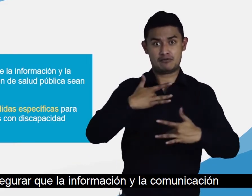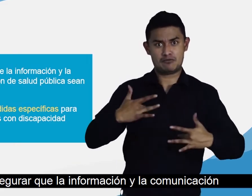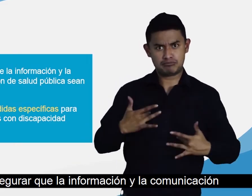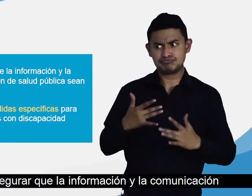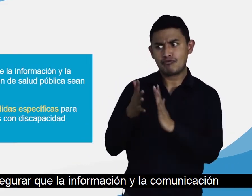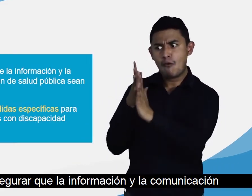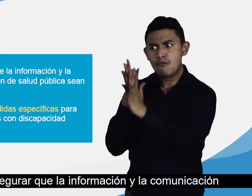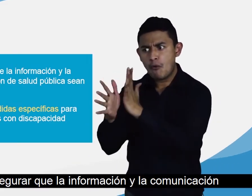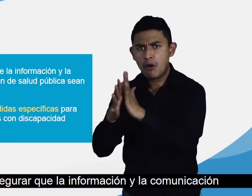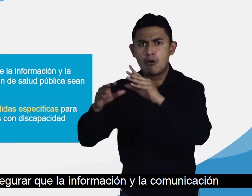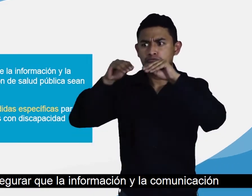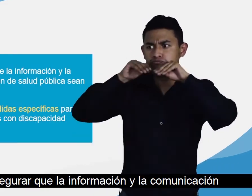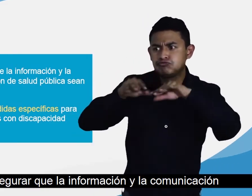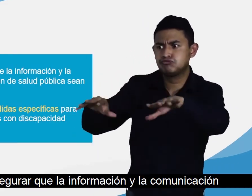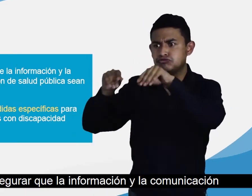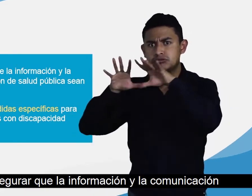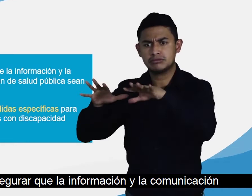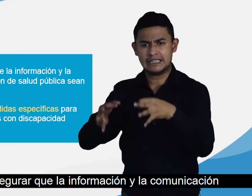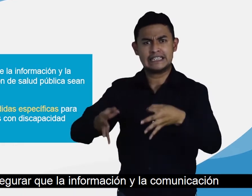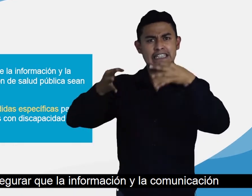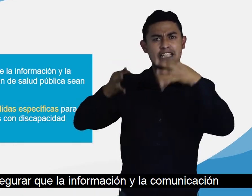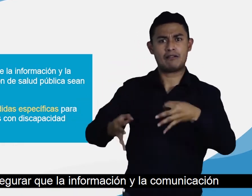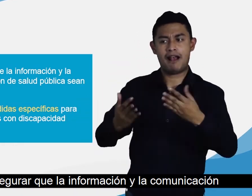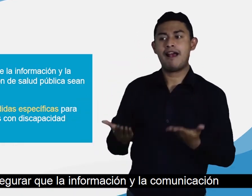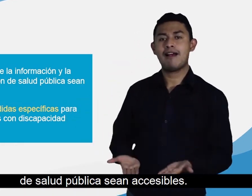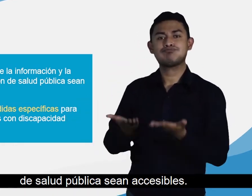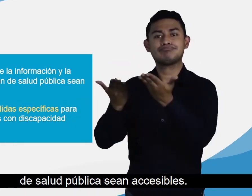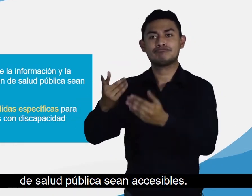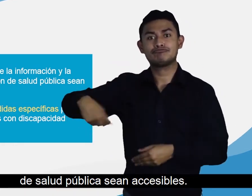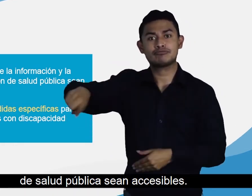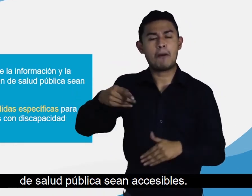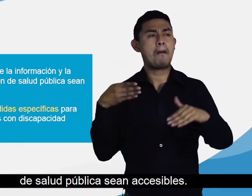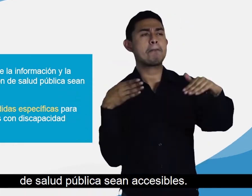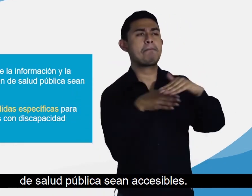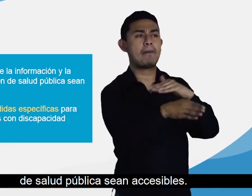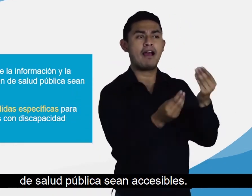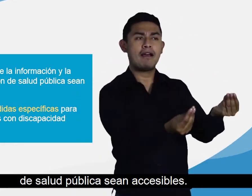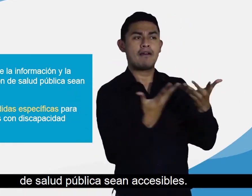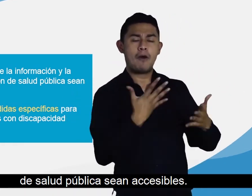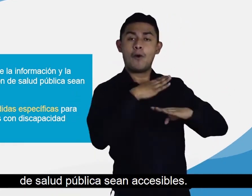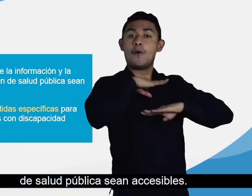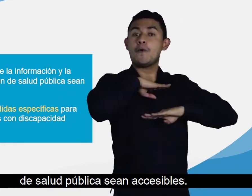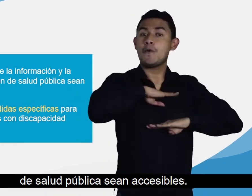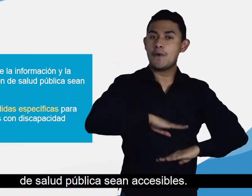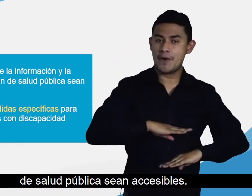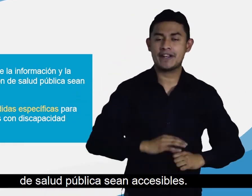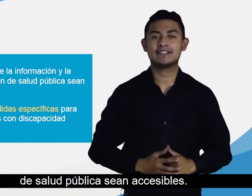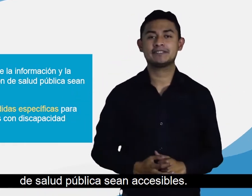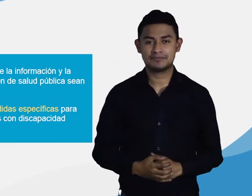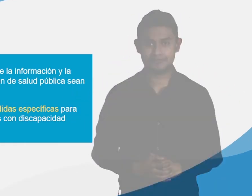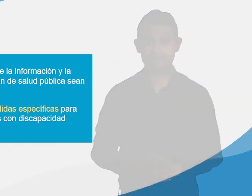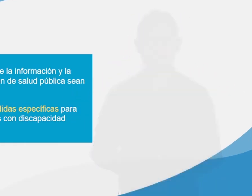Asegurar que la información y la comunicación de salud pública sean accesibles.